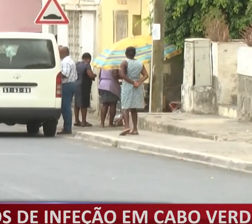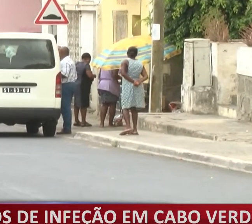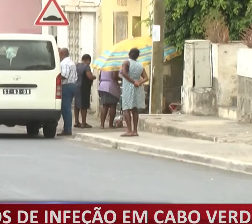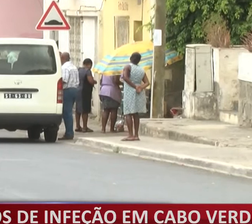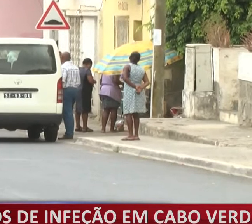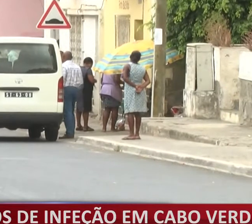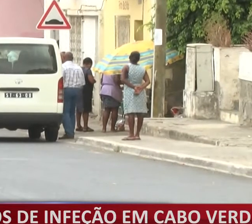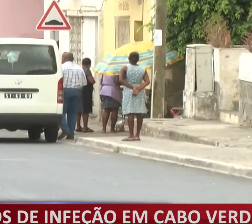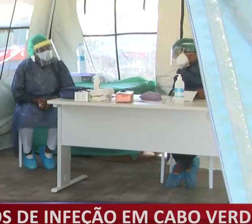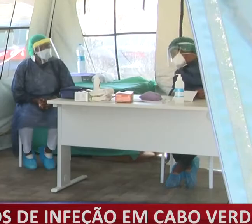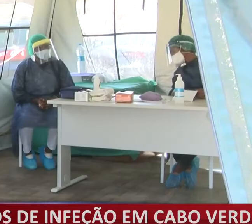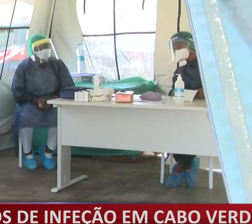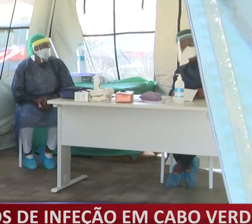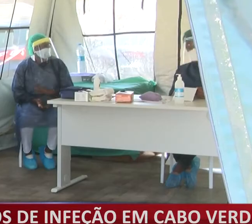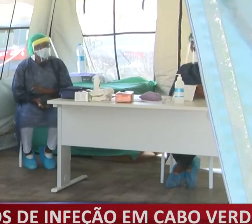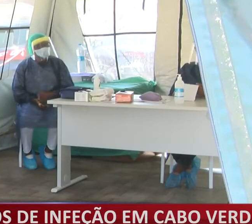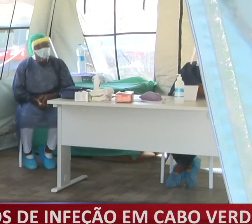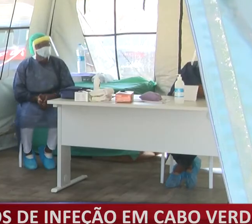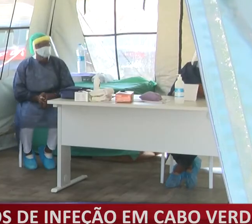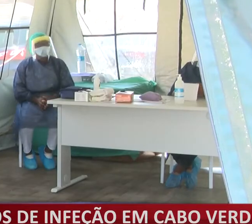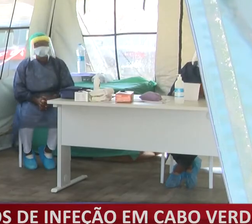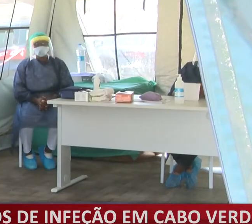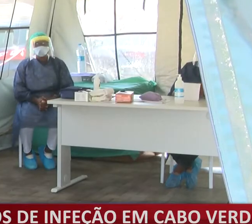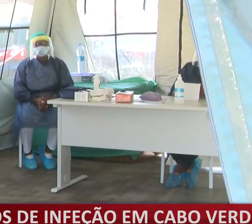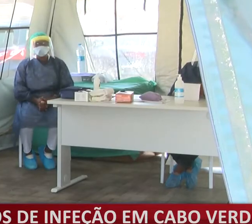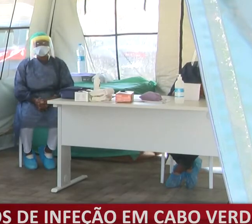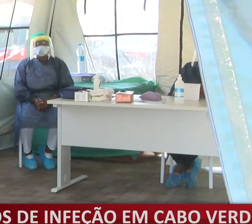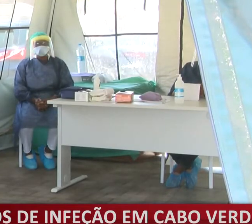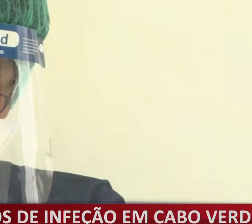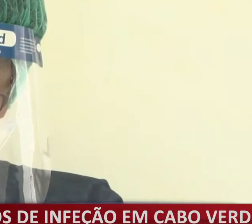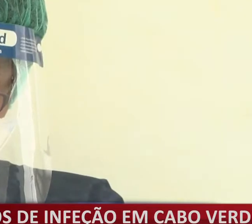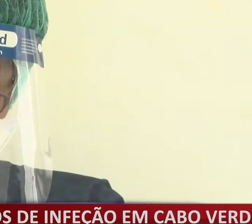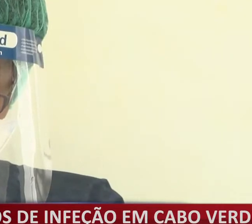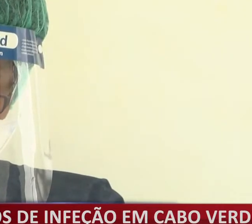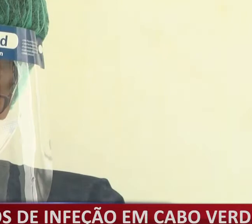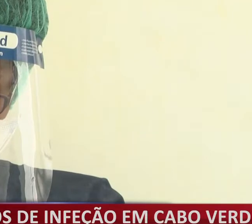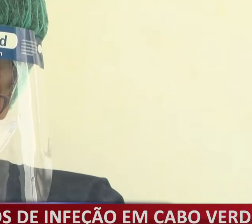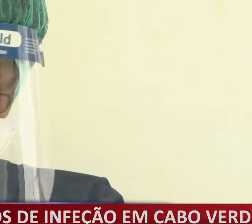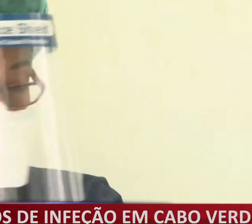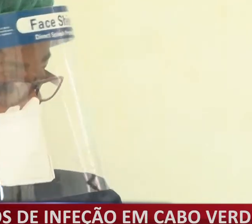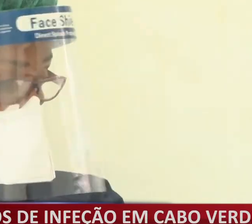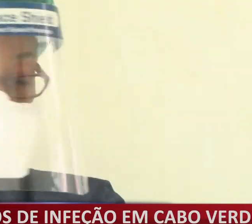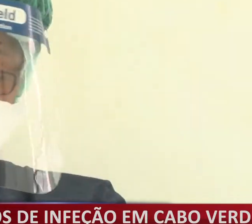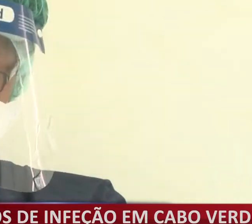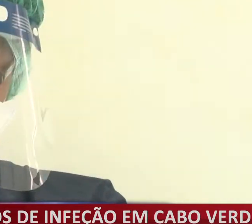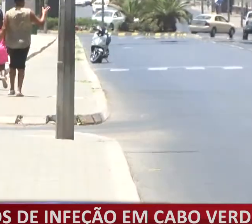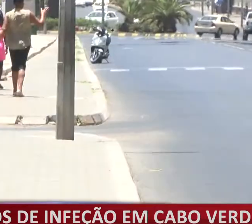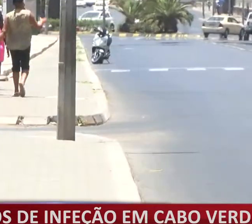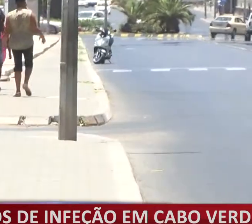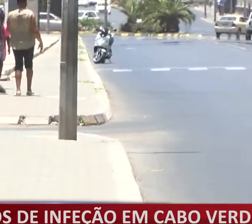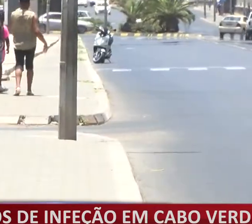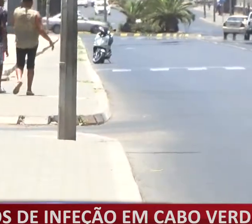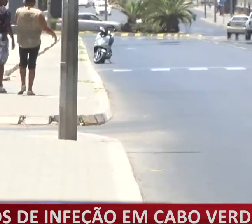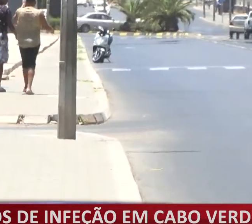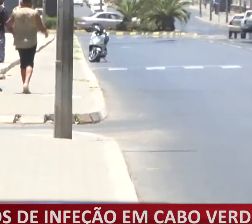infecção, o país registra um total de 58 casos confirmados de pessoas infectadas pelo Covid-19. Só na cidade da